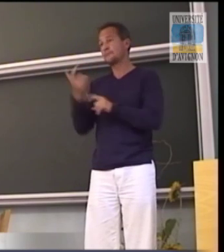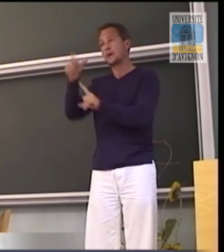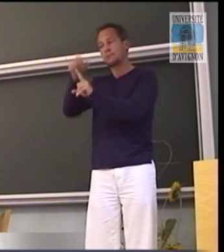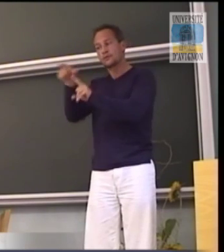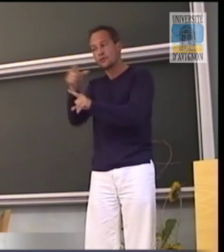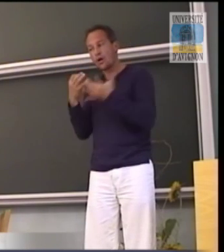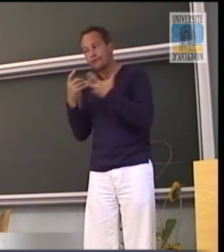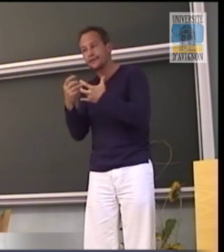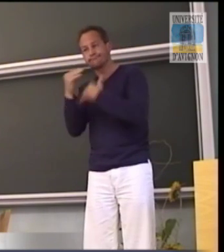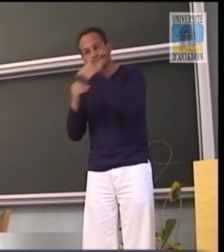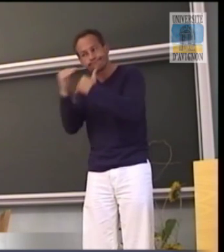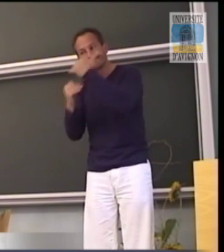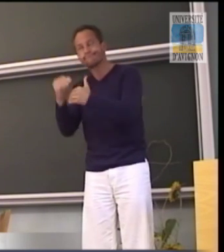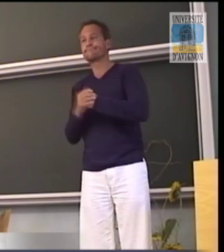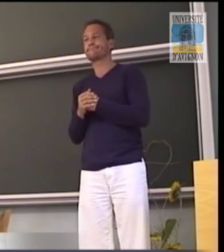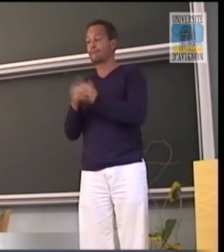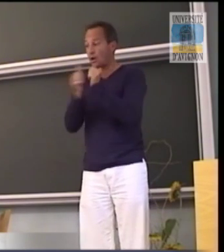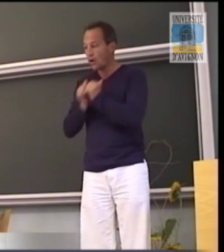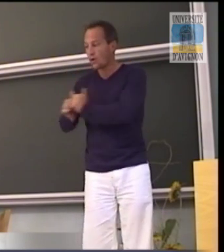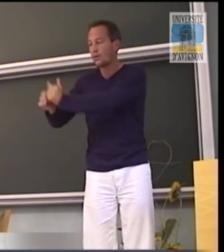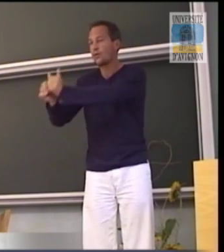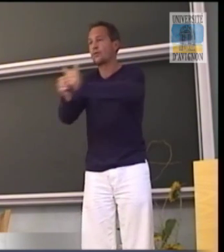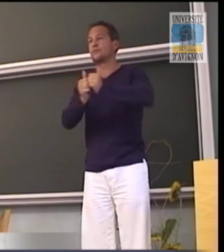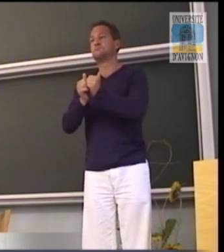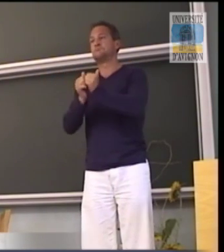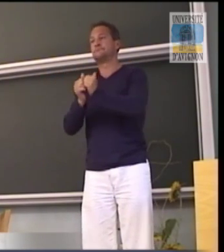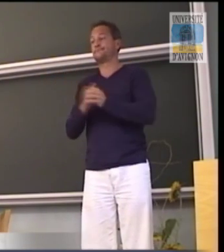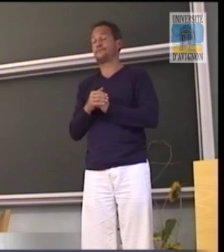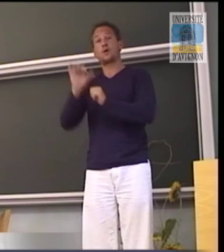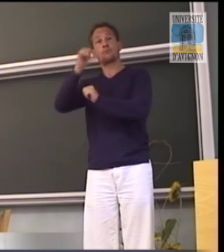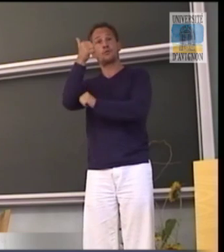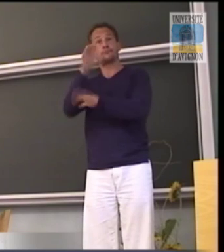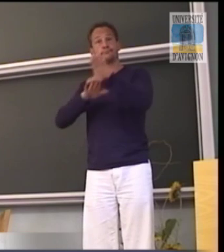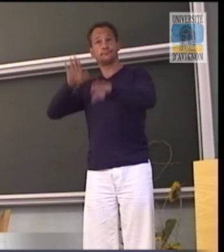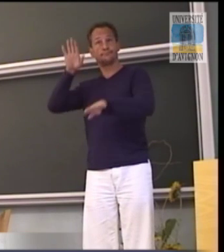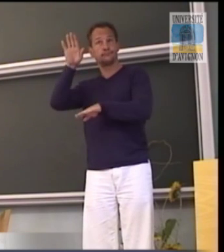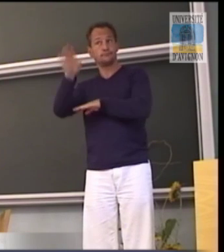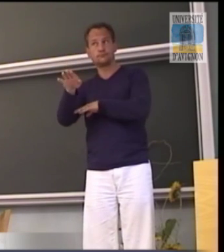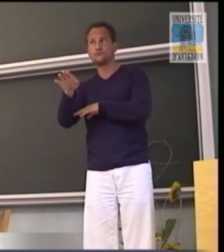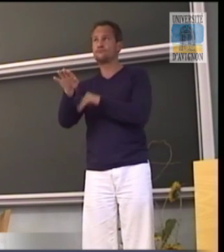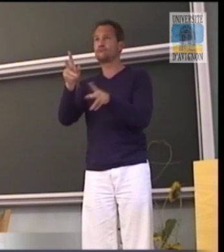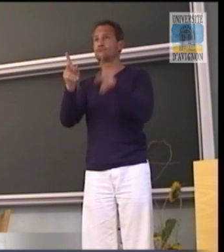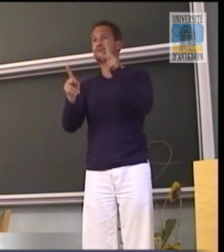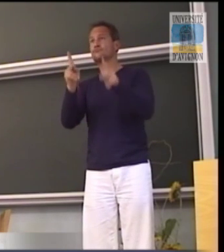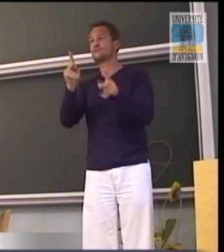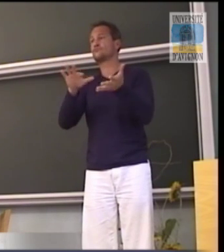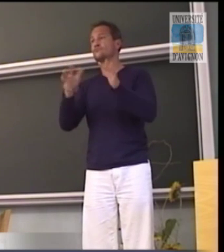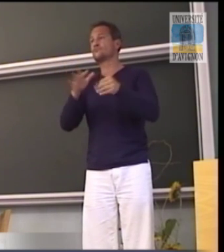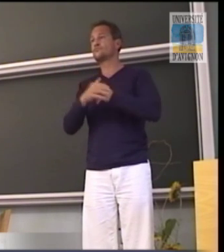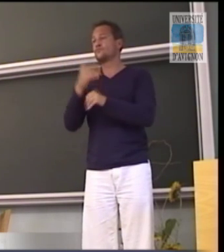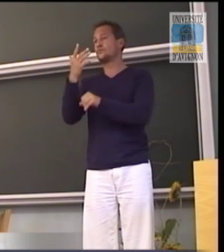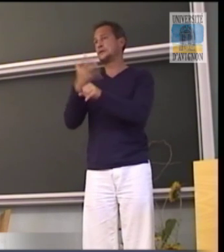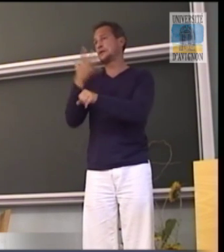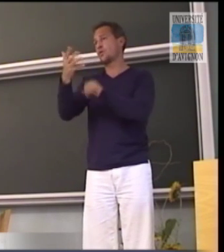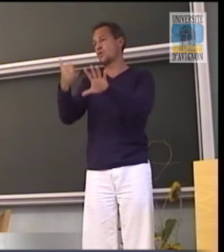choses avancent et avancent ensemble. Ça a été la première étape qui a duré à peu près pratiquement 5-6